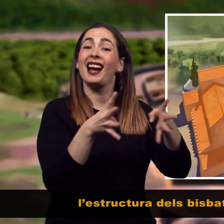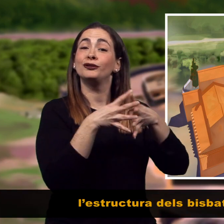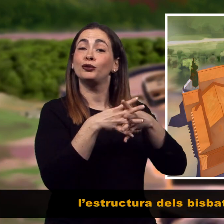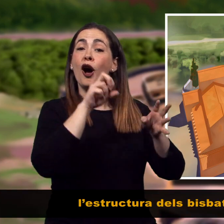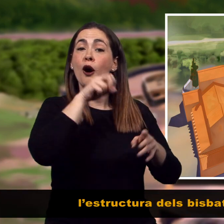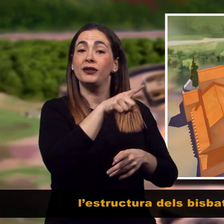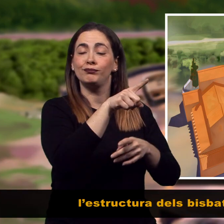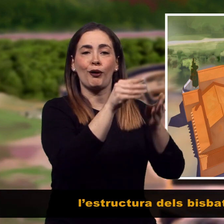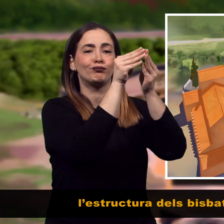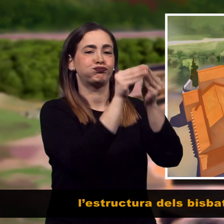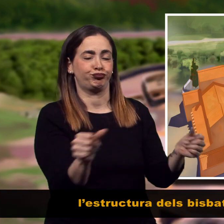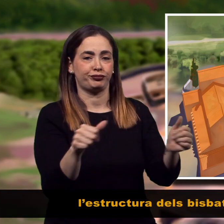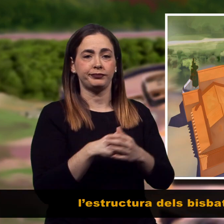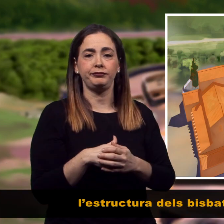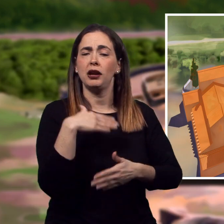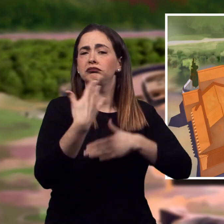bisbats es desmembra.